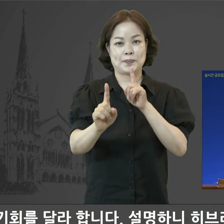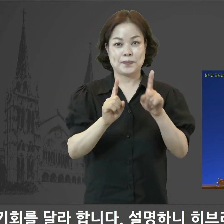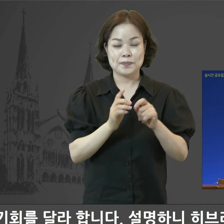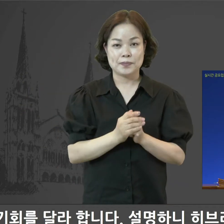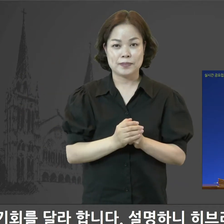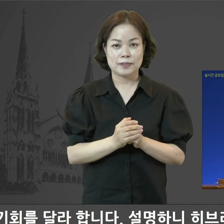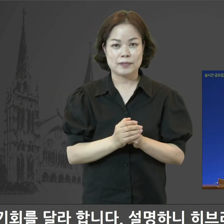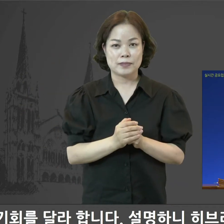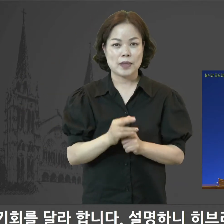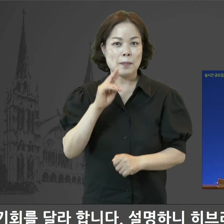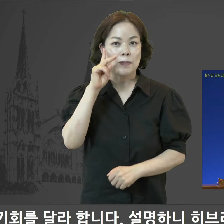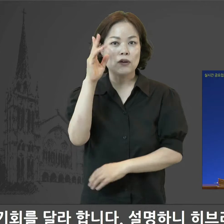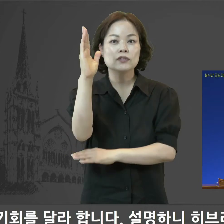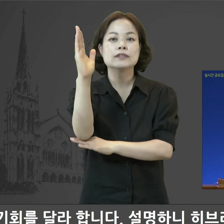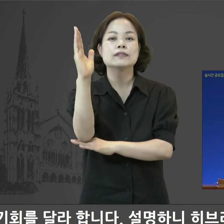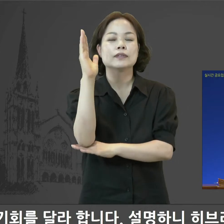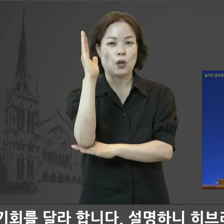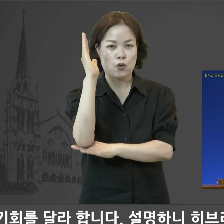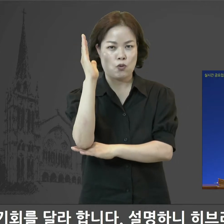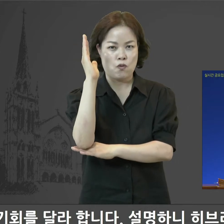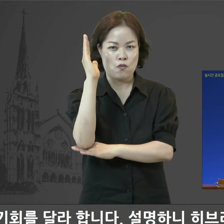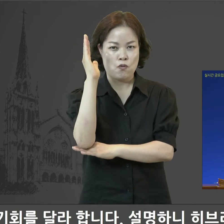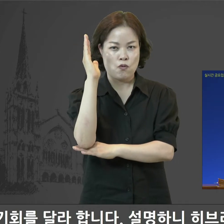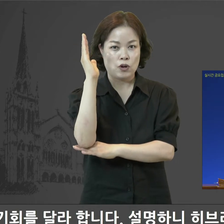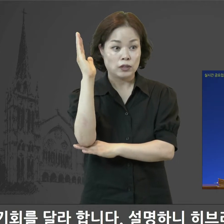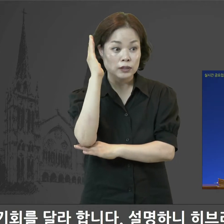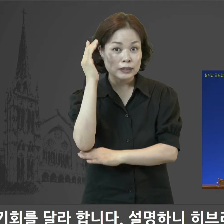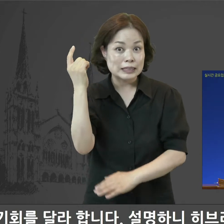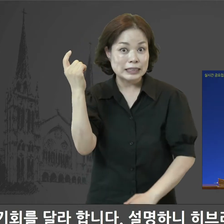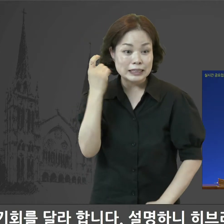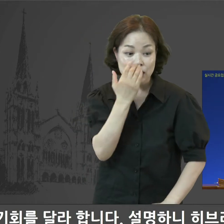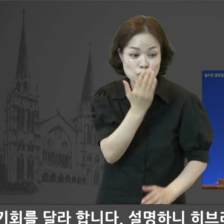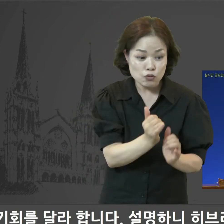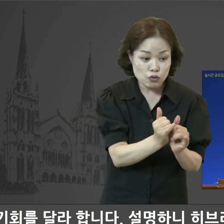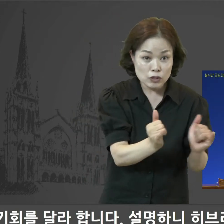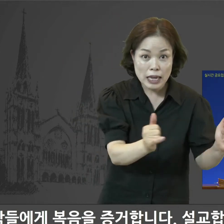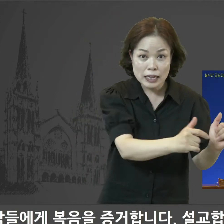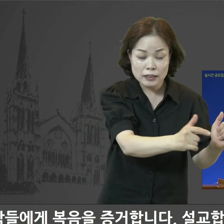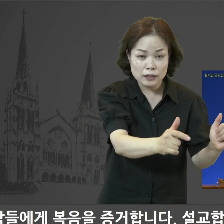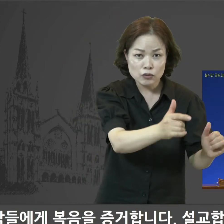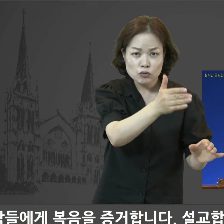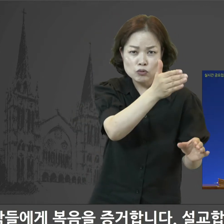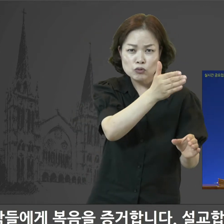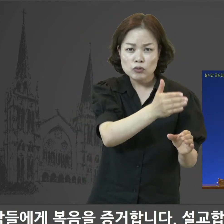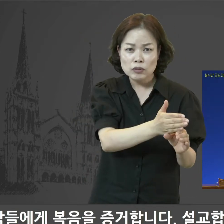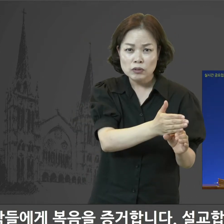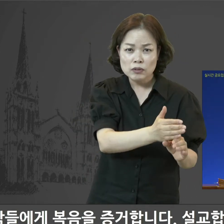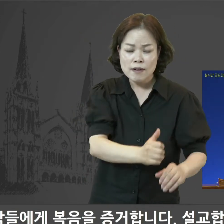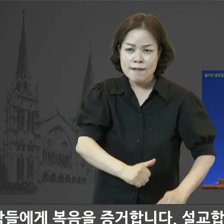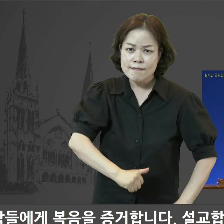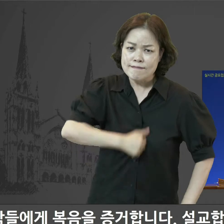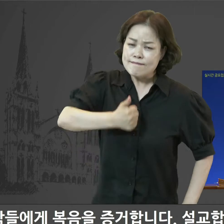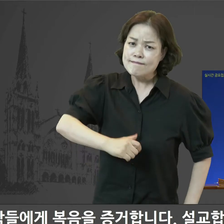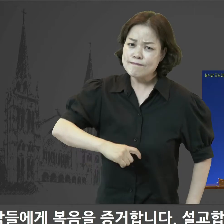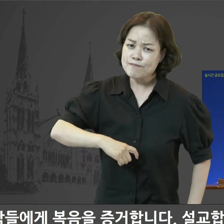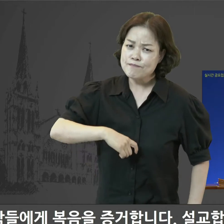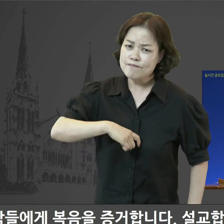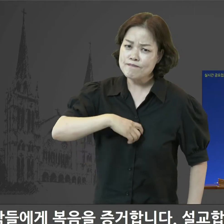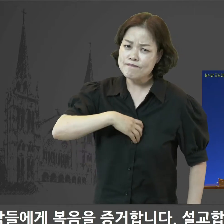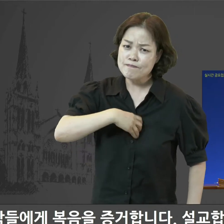바울이 설교한 겁니다. 이 설교를 듣던 유대인들이 중간에 화가 치미는 거죠.